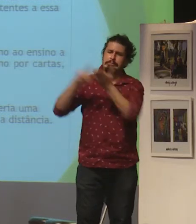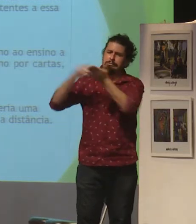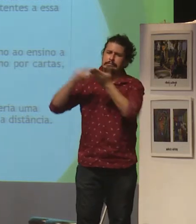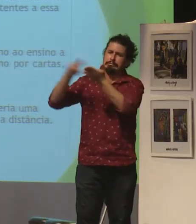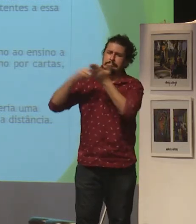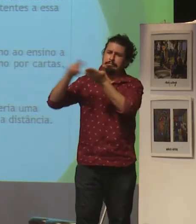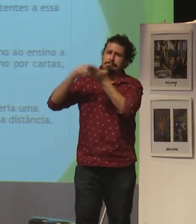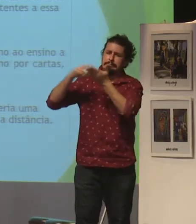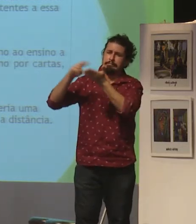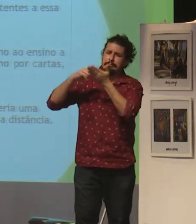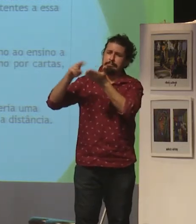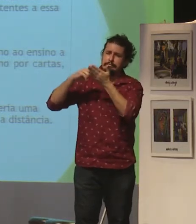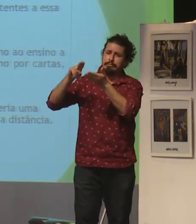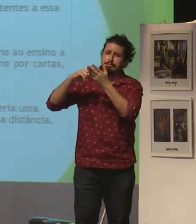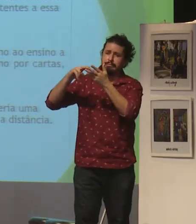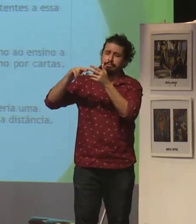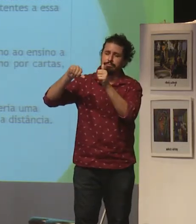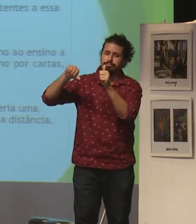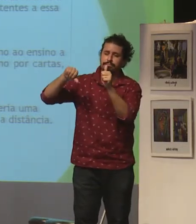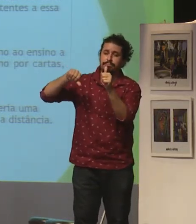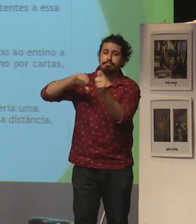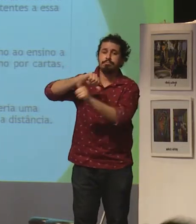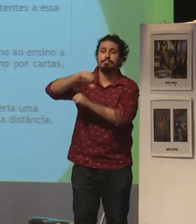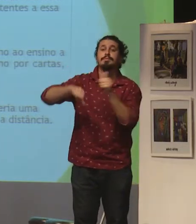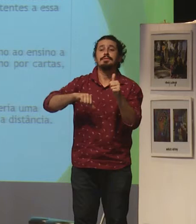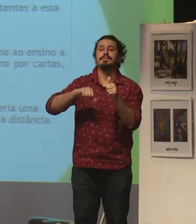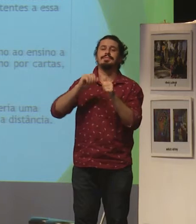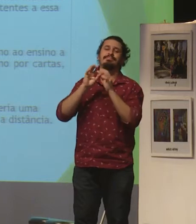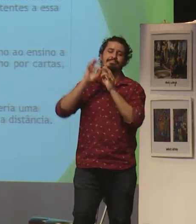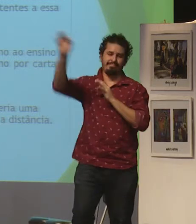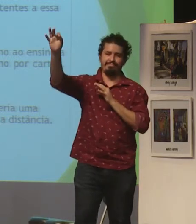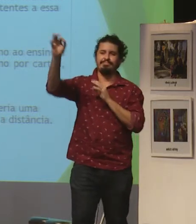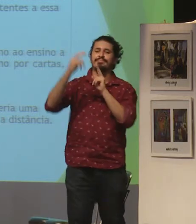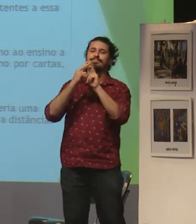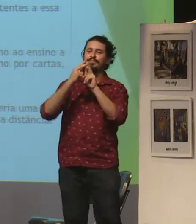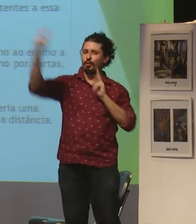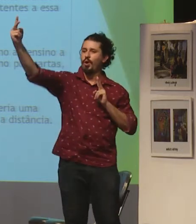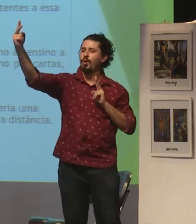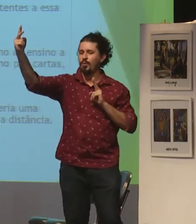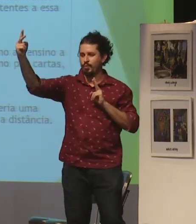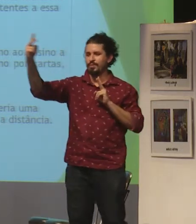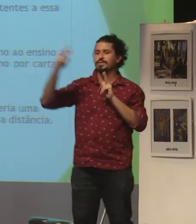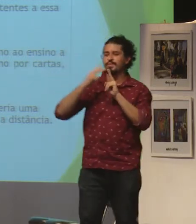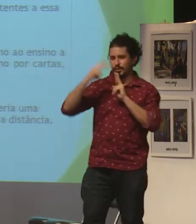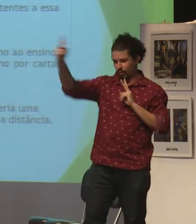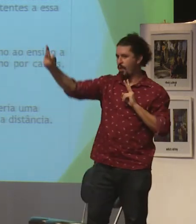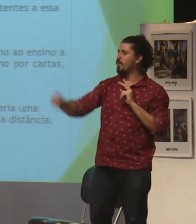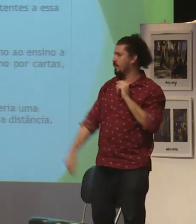às aulas, o conteúdo, era tudo através de vídeos filmados por fita, aí você mandava tudo por correio. Isso era um sistema de ensino à